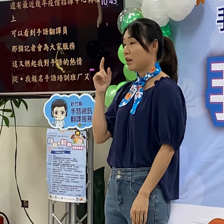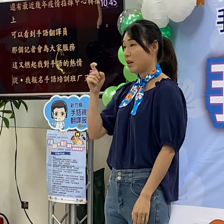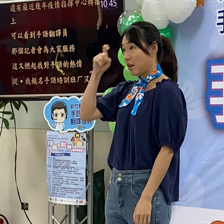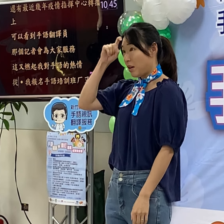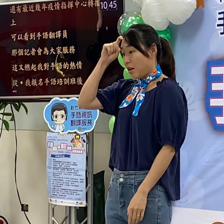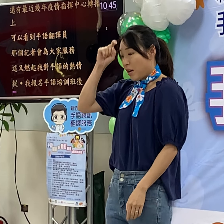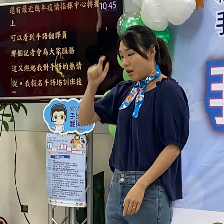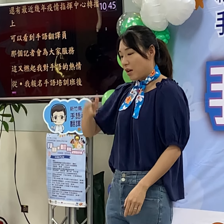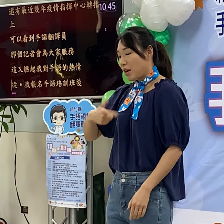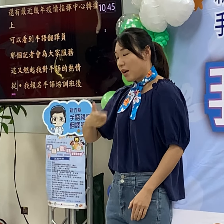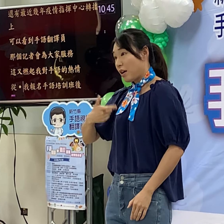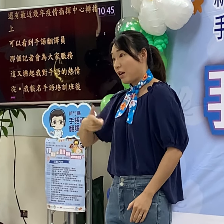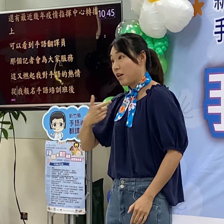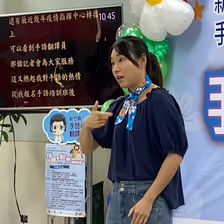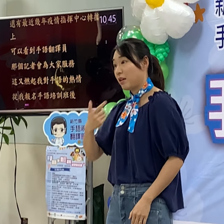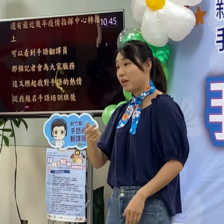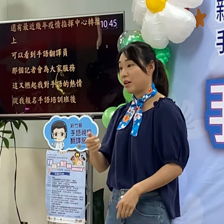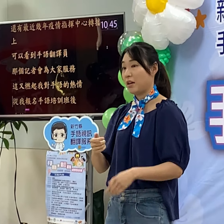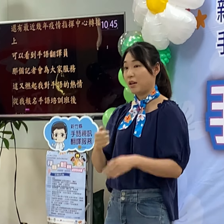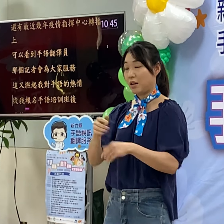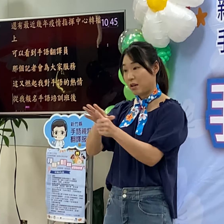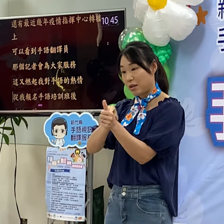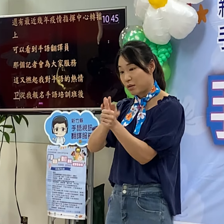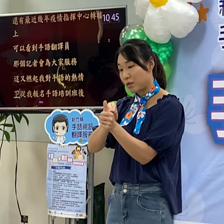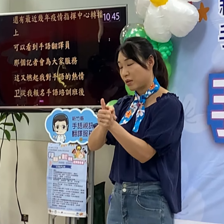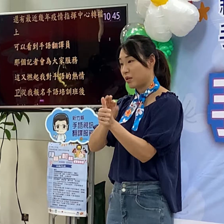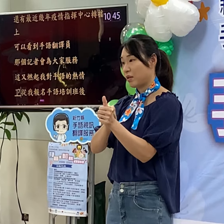我就一直期待着课程的到来。